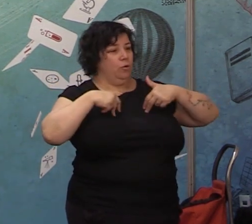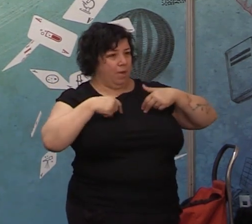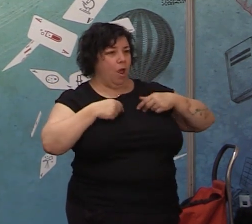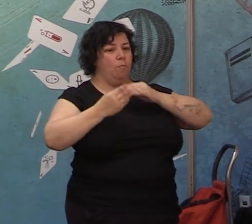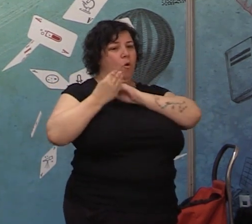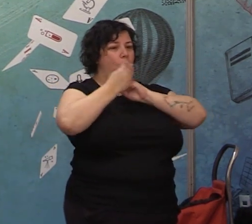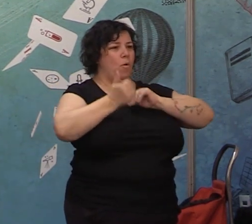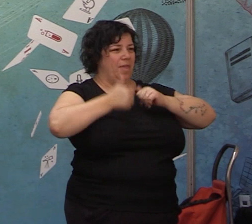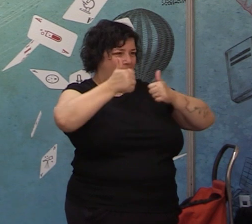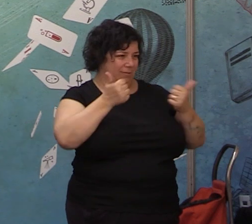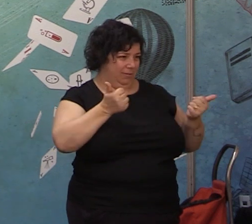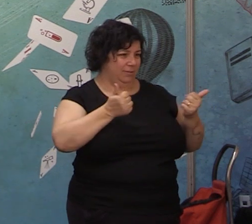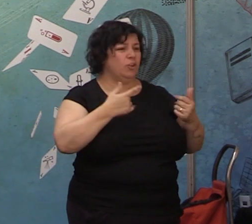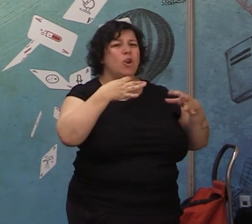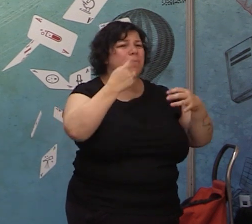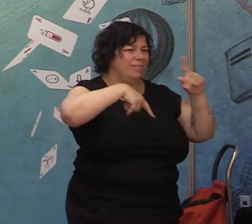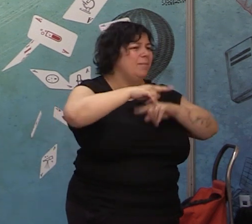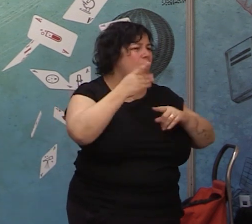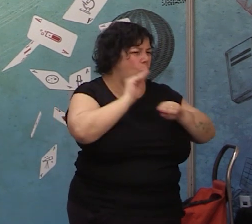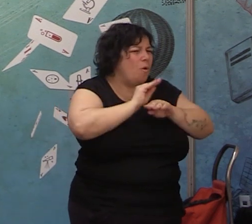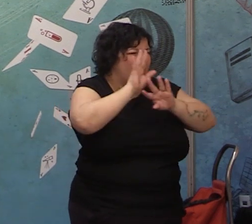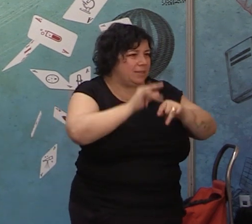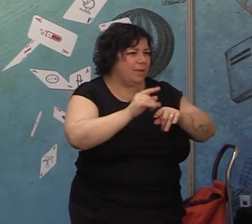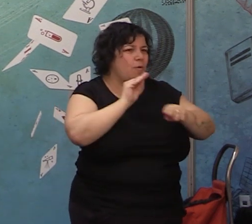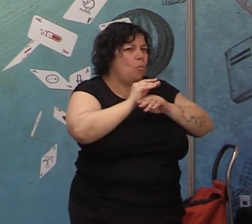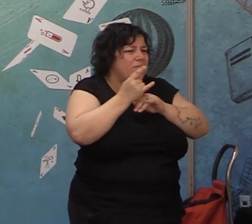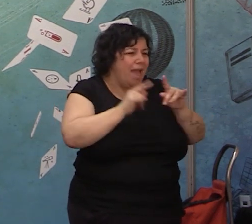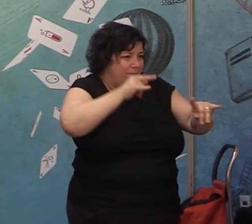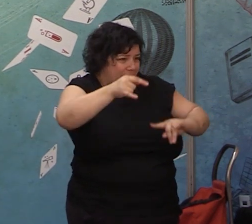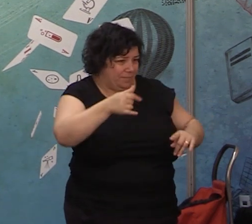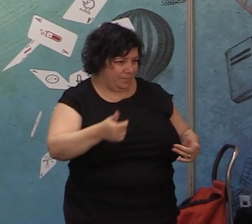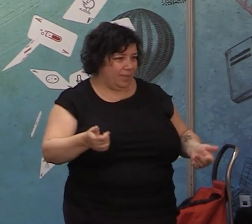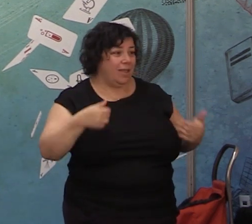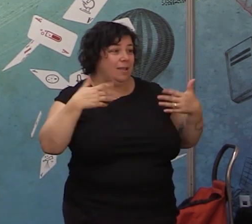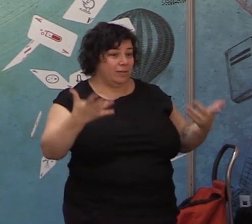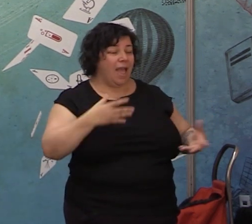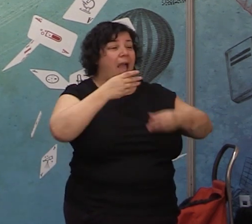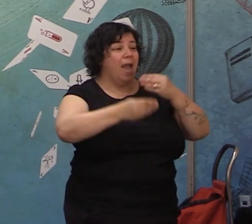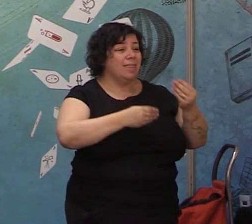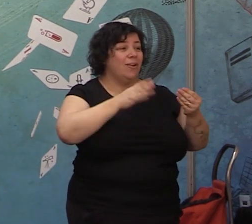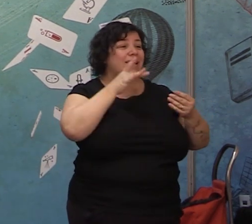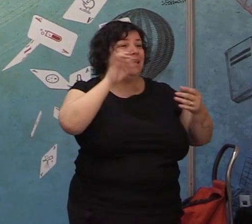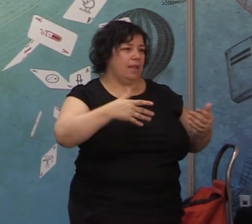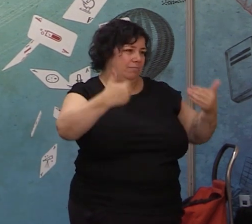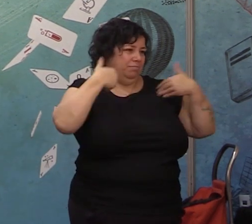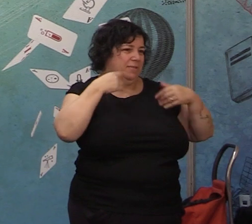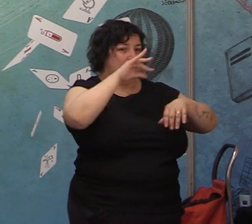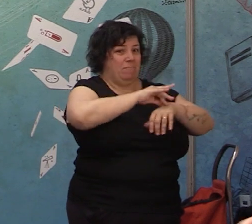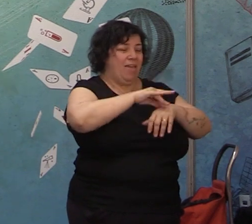más de la cuenta. Ya nos tenemos que cuidar todas, pero ellas mucho más. ¿Y qué ocurre? Que esto hay que hacerlo por parte de los médicos